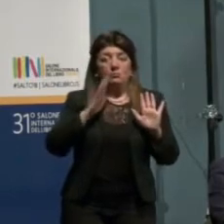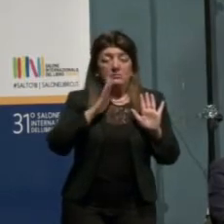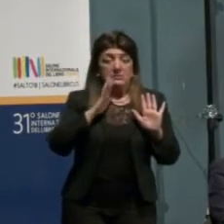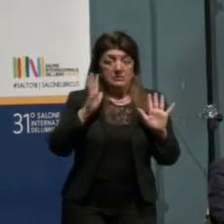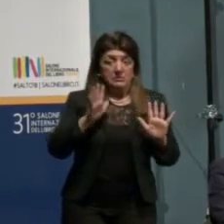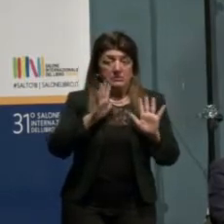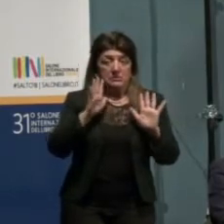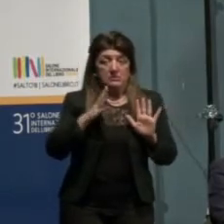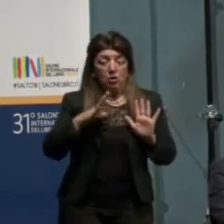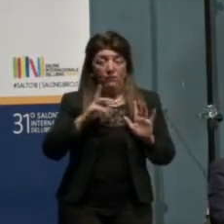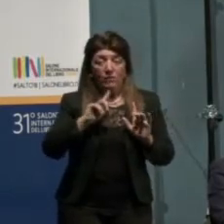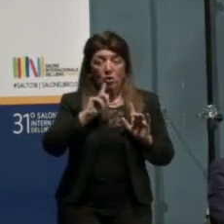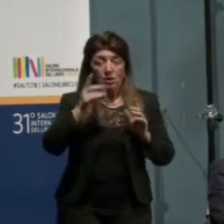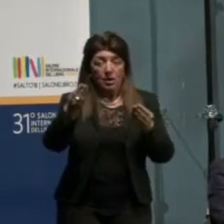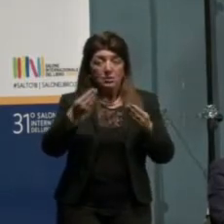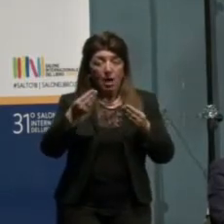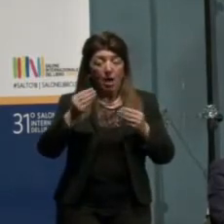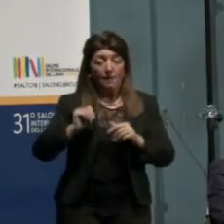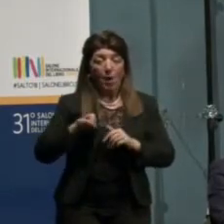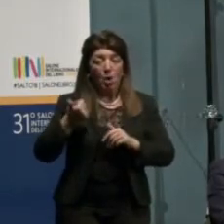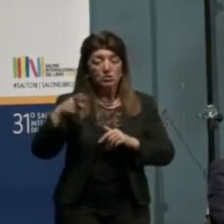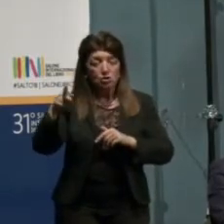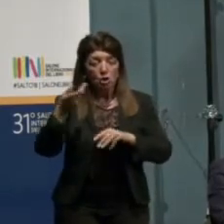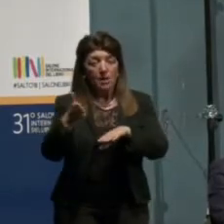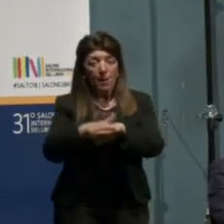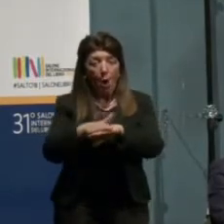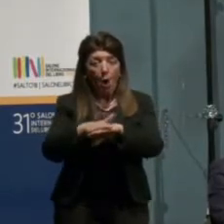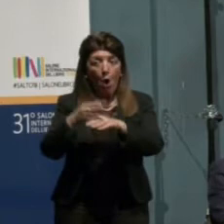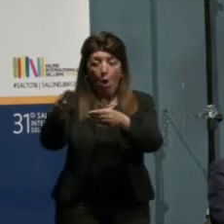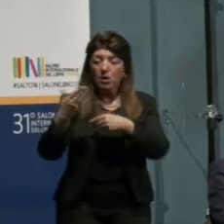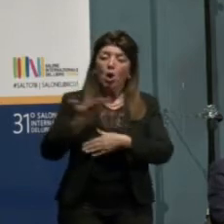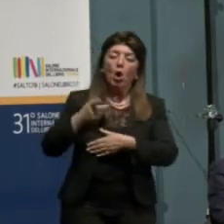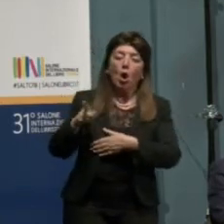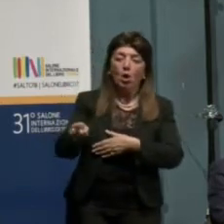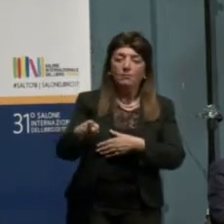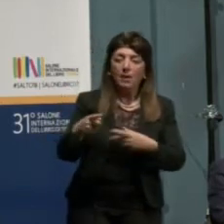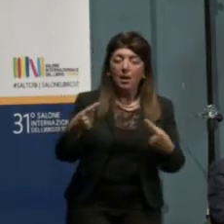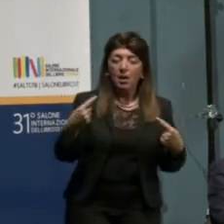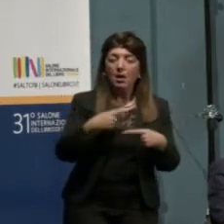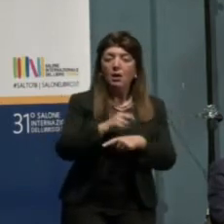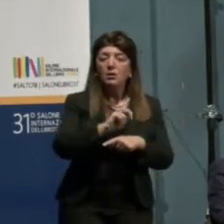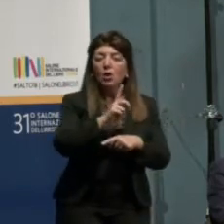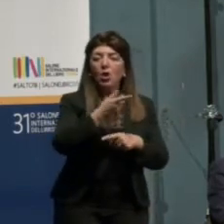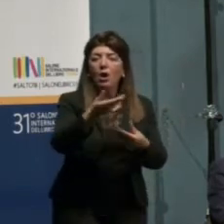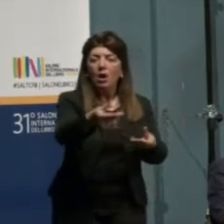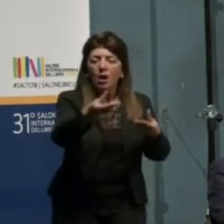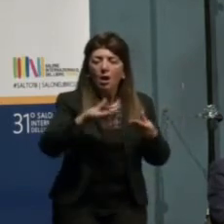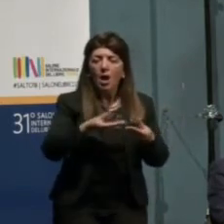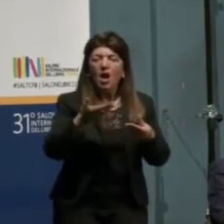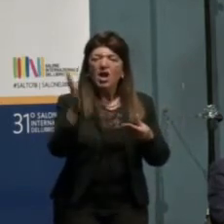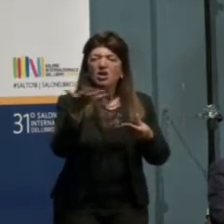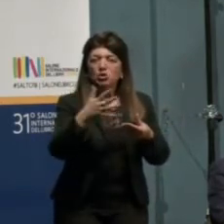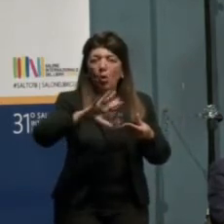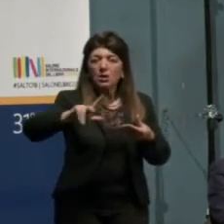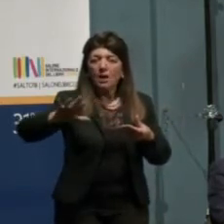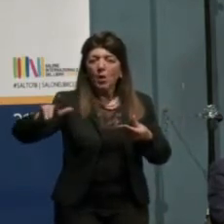cinque poliziotti morti e ci dicessero questioni colpevoli ci hanno consegnato cinque rapinatori morti uccisi a sangue freddo